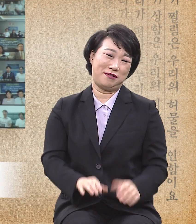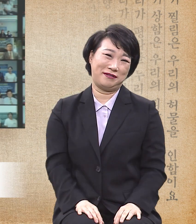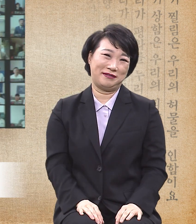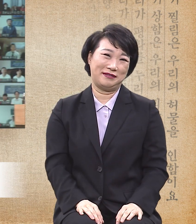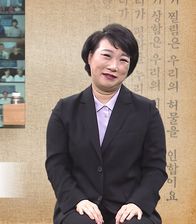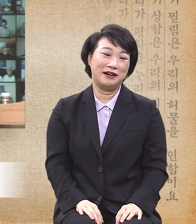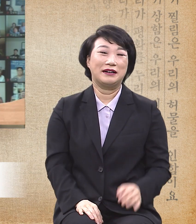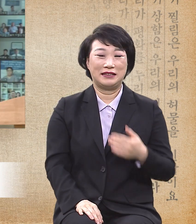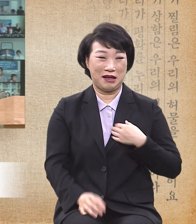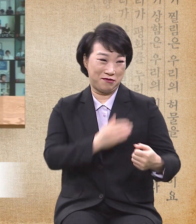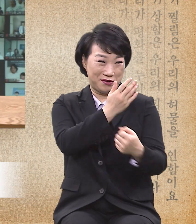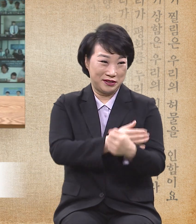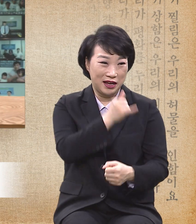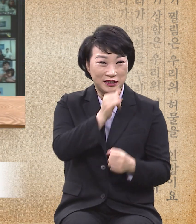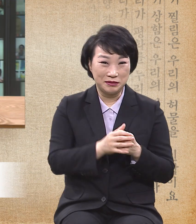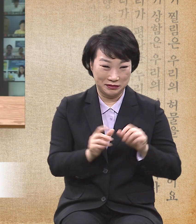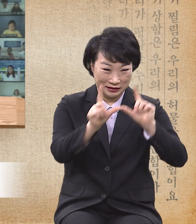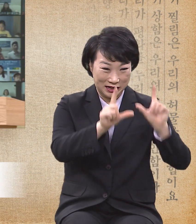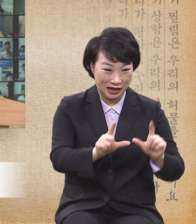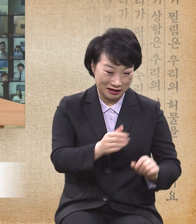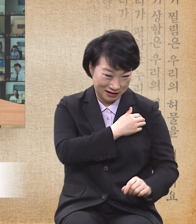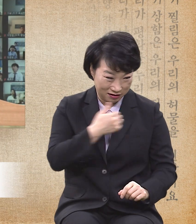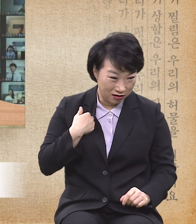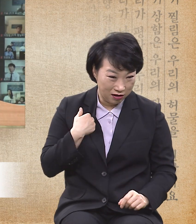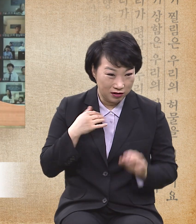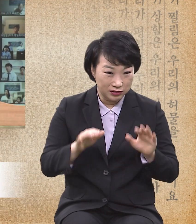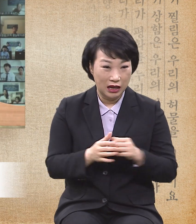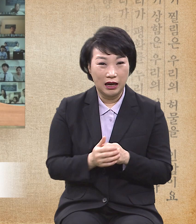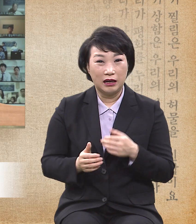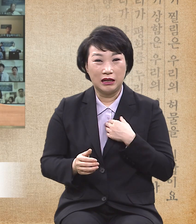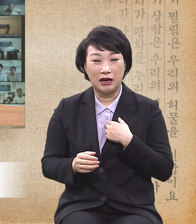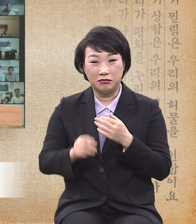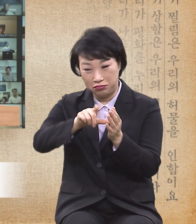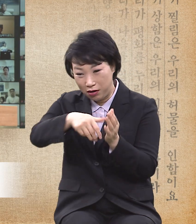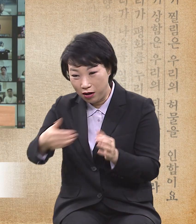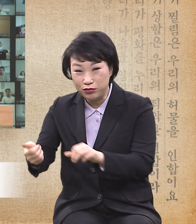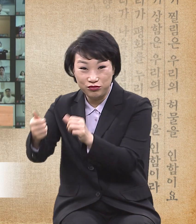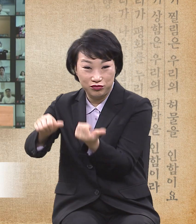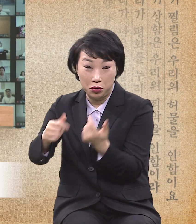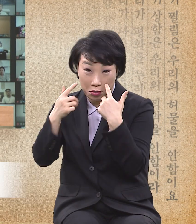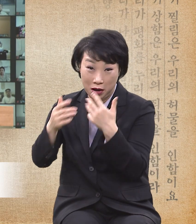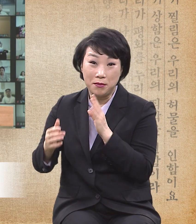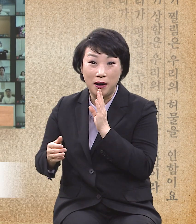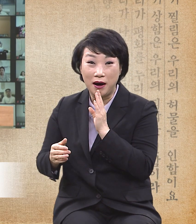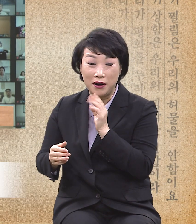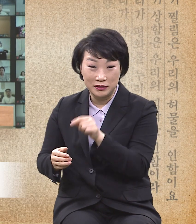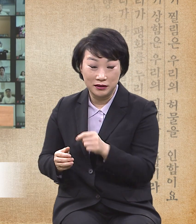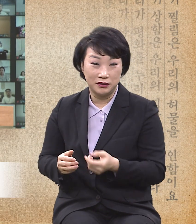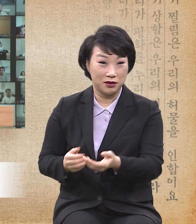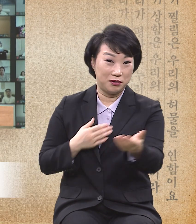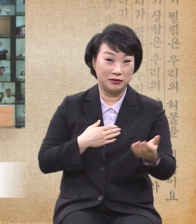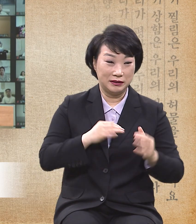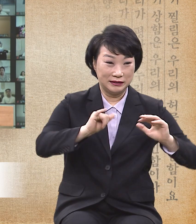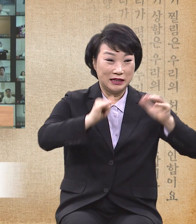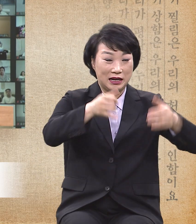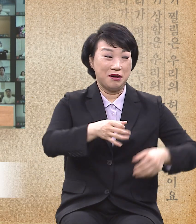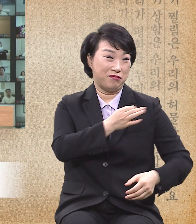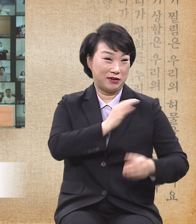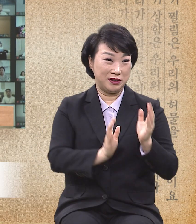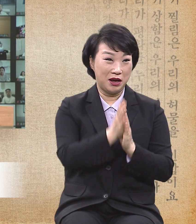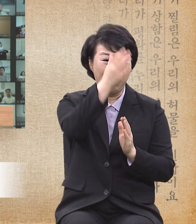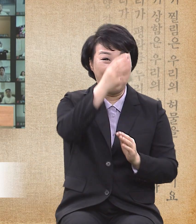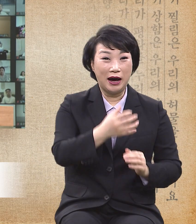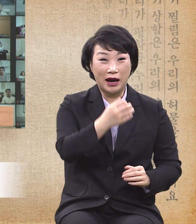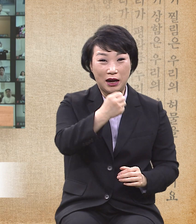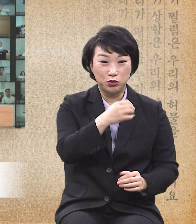내가 권세가 있으면 살 수 있어. 그래도 너는 죽어. 나는 세상의 부귀영화를